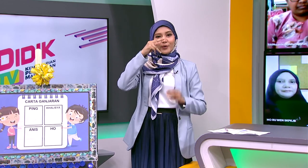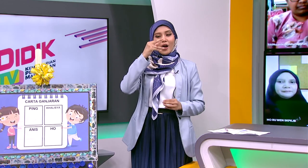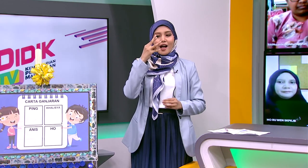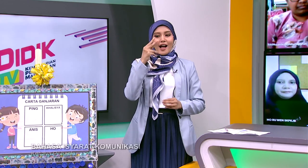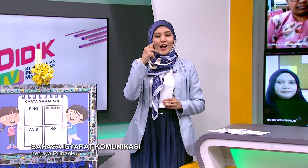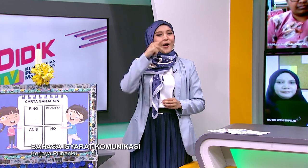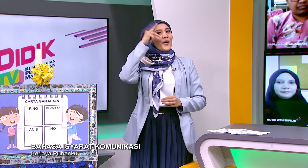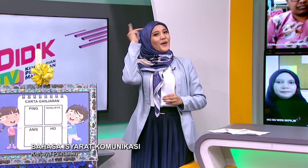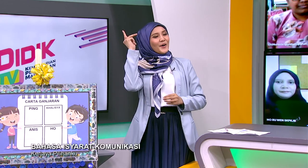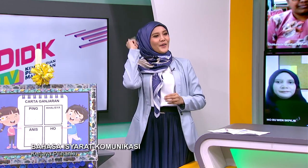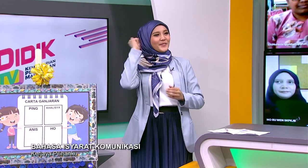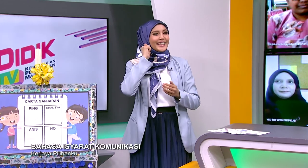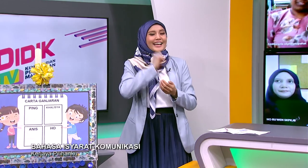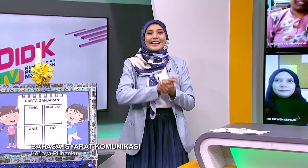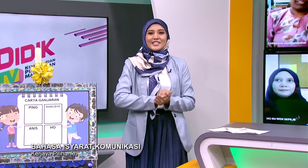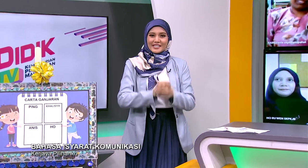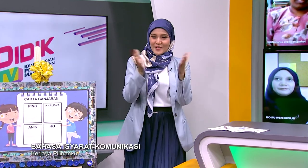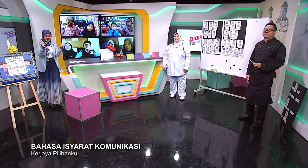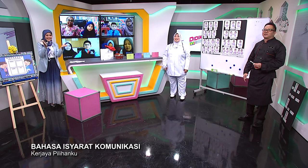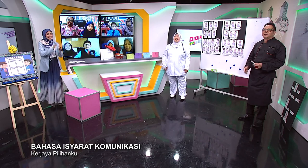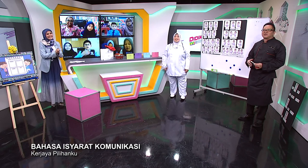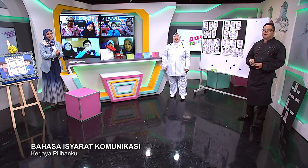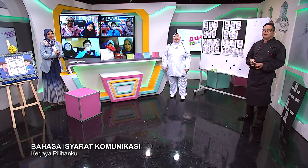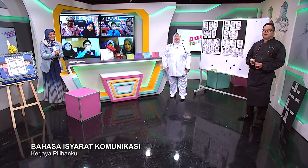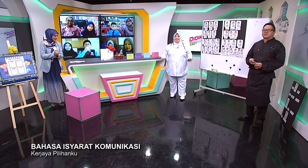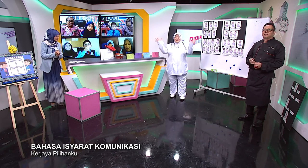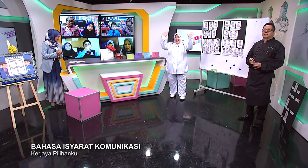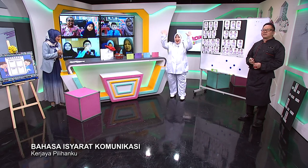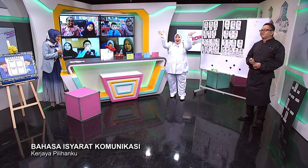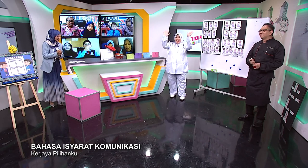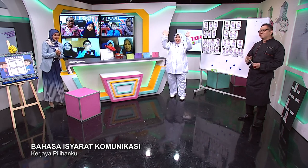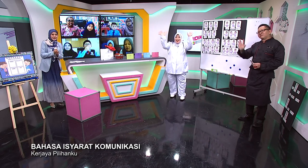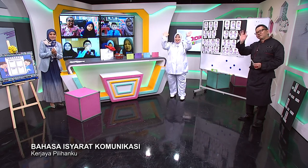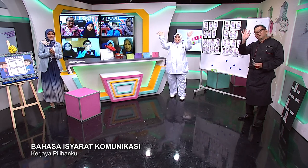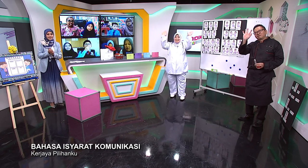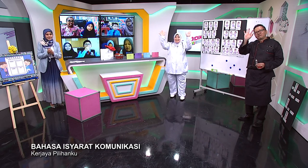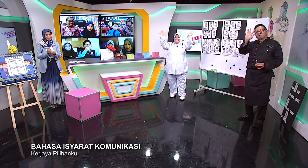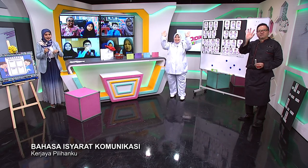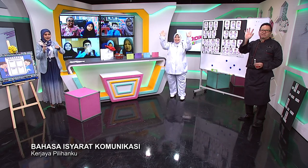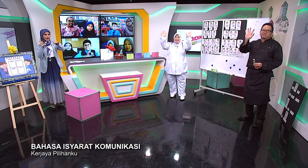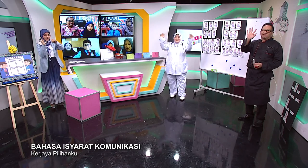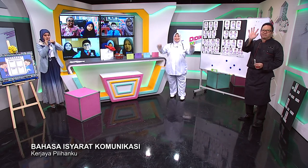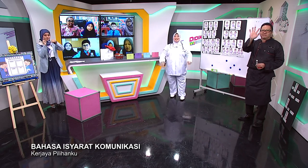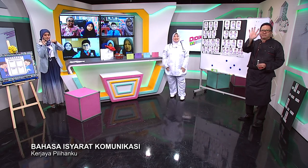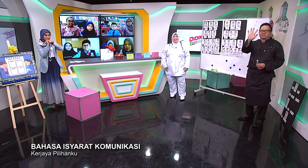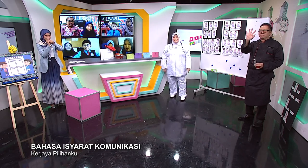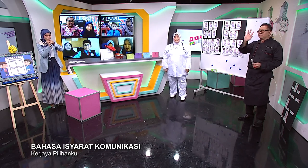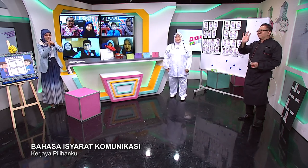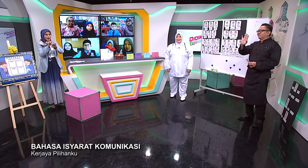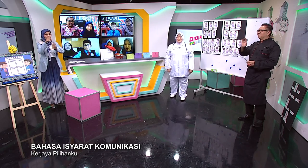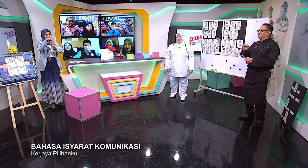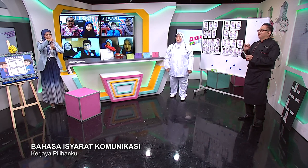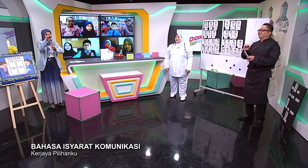Cikgu Ko. Baik, dan juga kawan-kawan saya di dalam talian, di mana hari ini kita belajar tentang